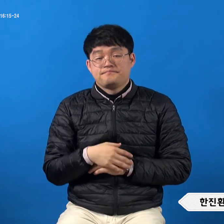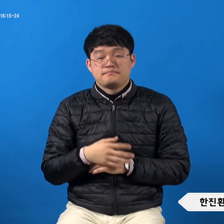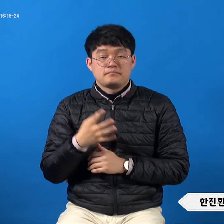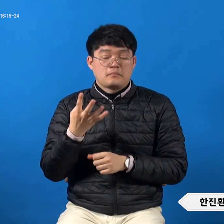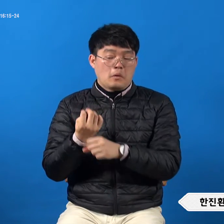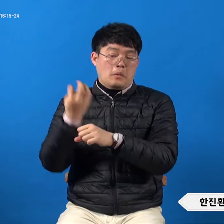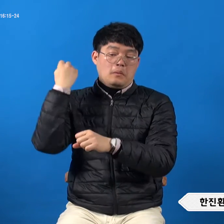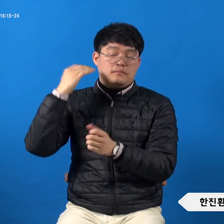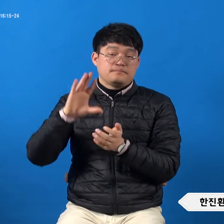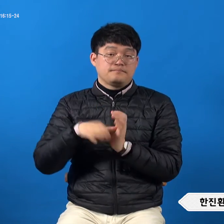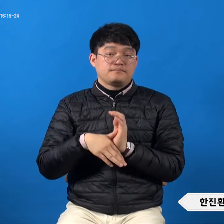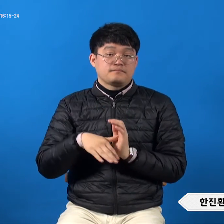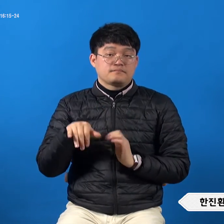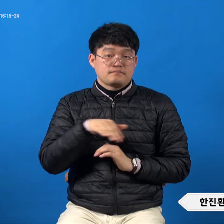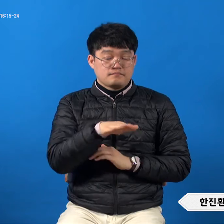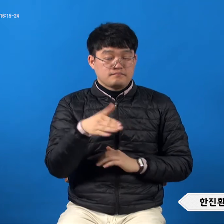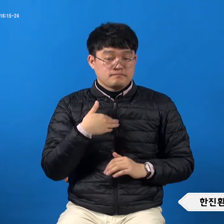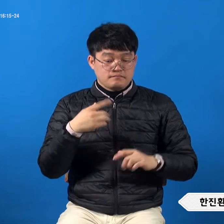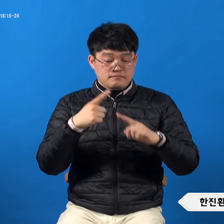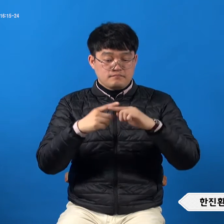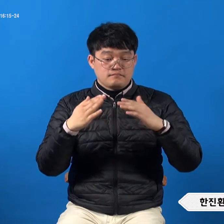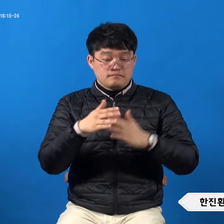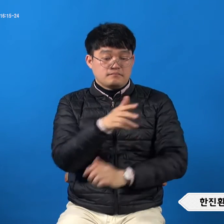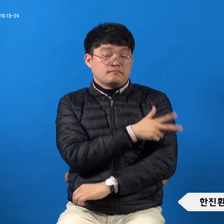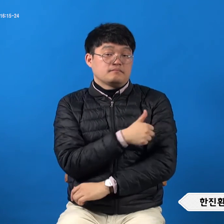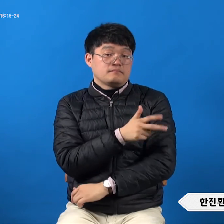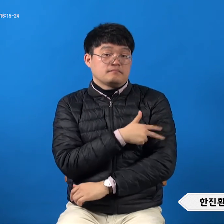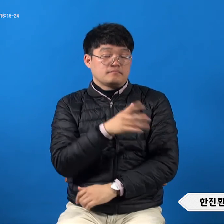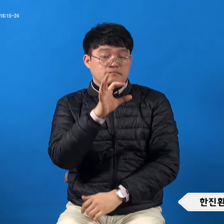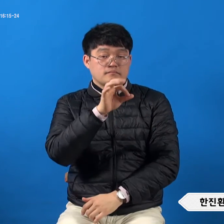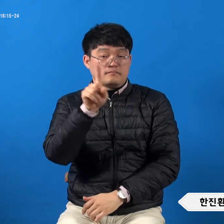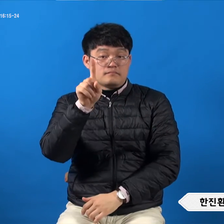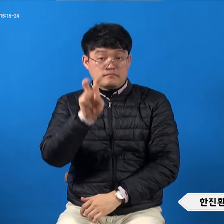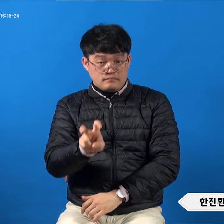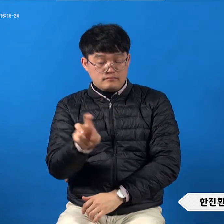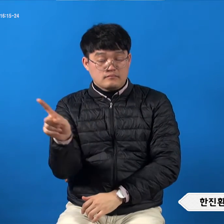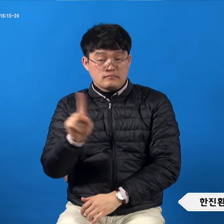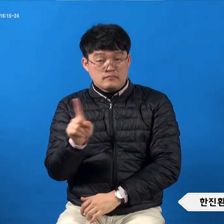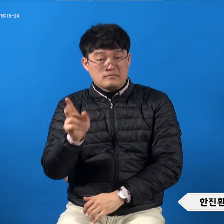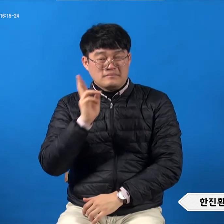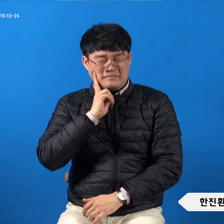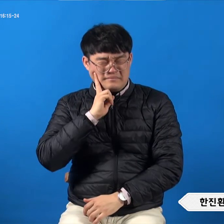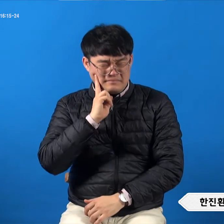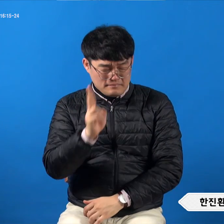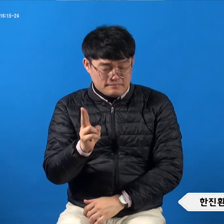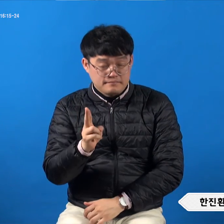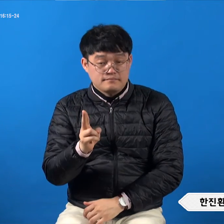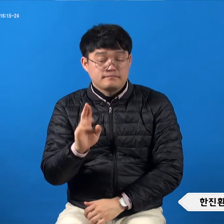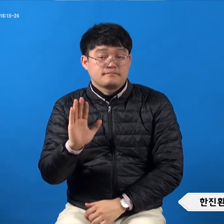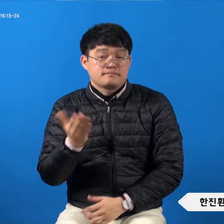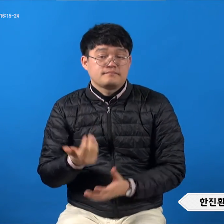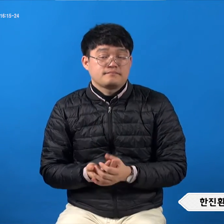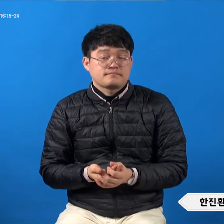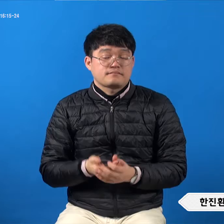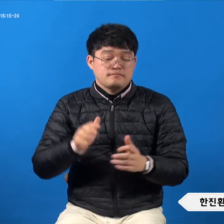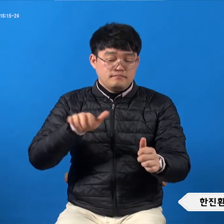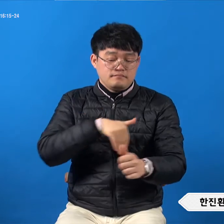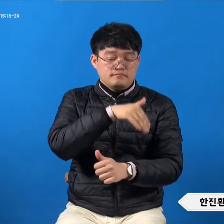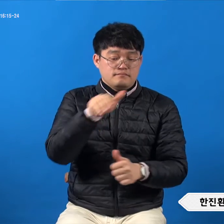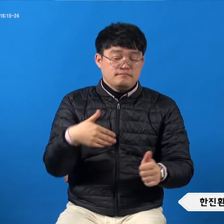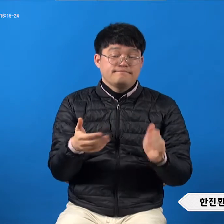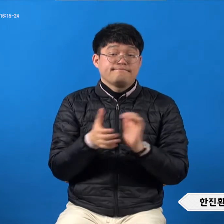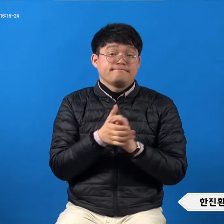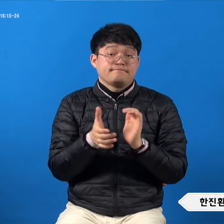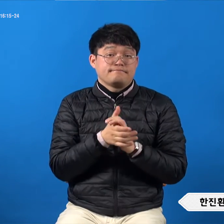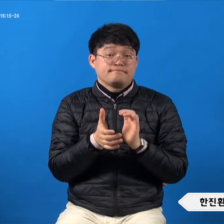몇 년 전에 우리 교회 어떤 집사님은 암으로 위중하게 되셨습니다. 그러니까 주위 친구들이